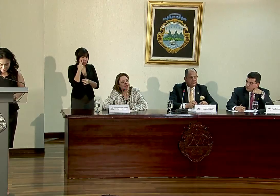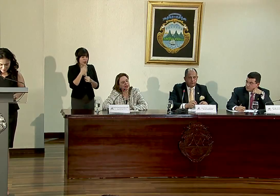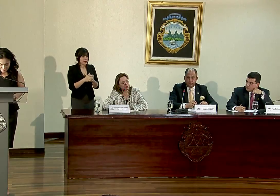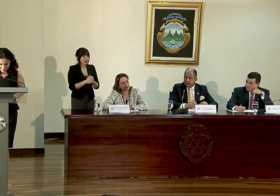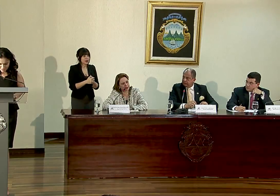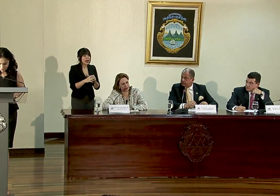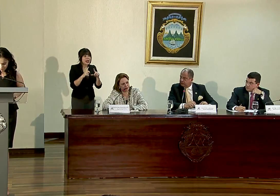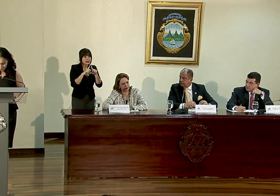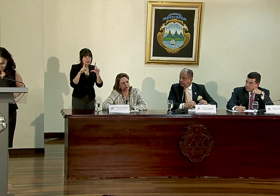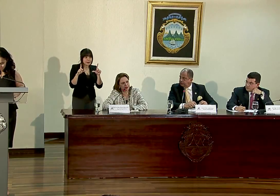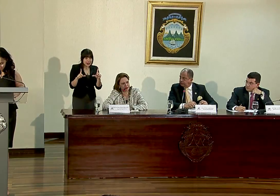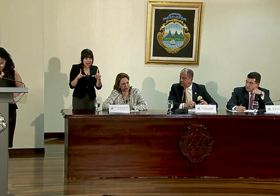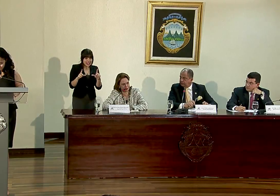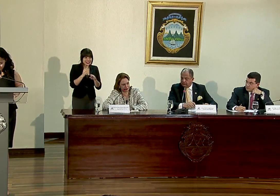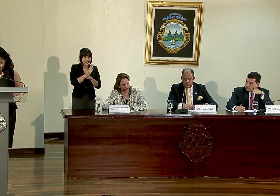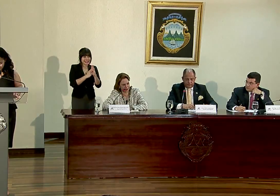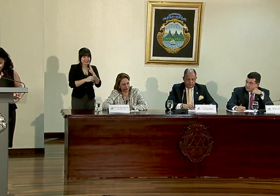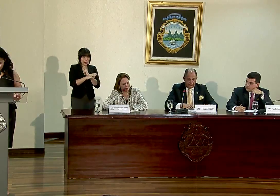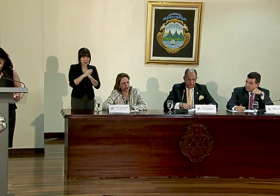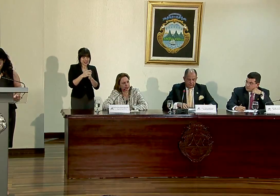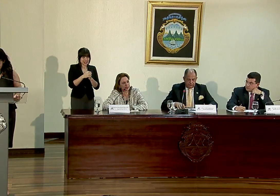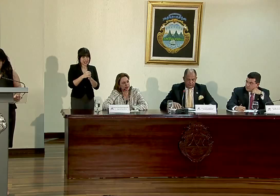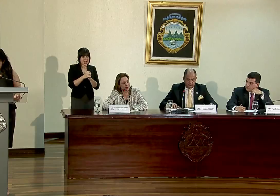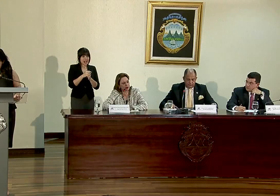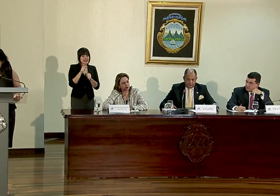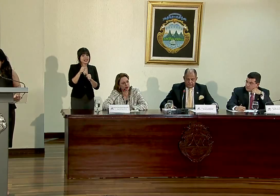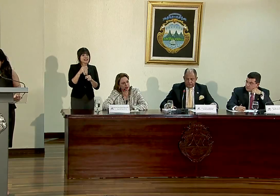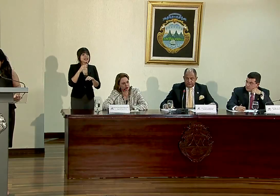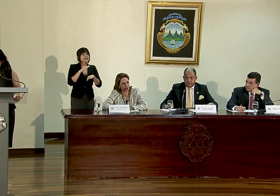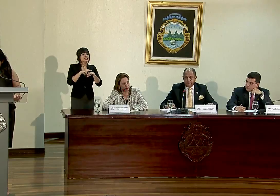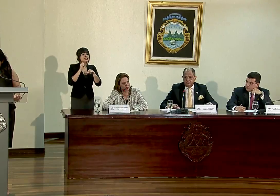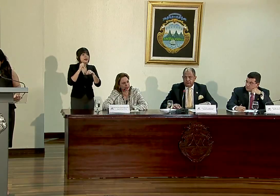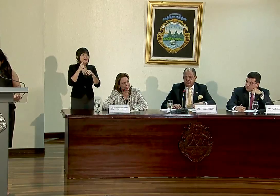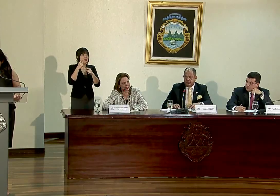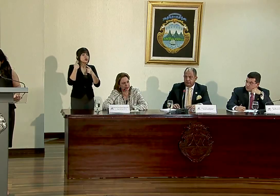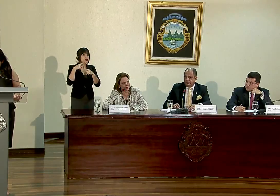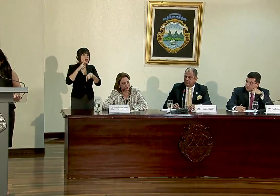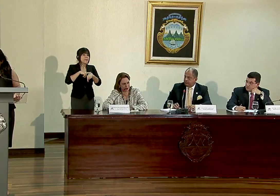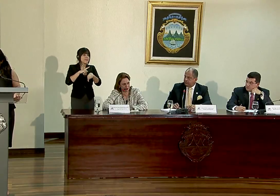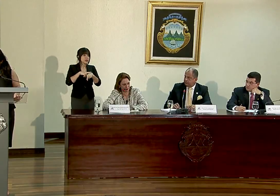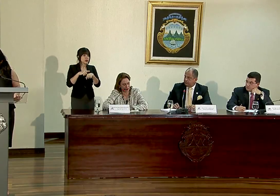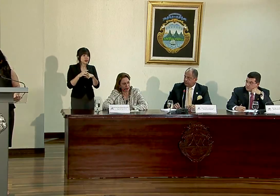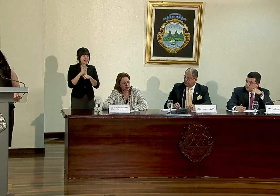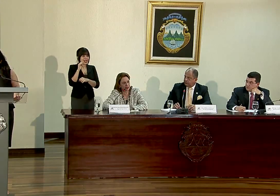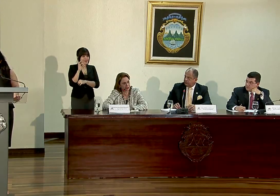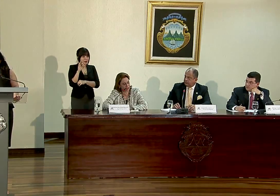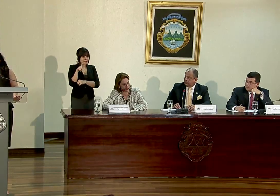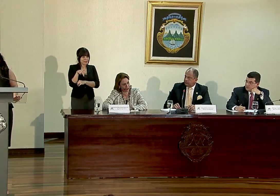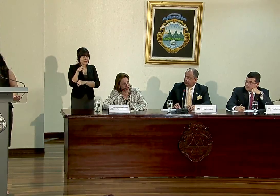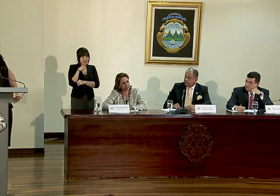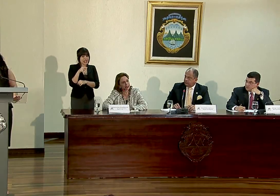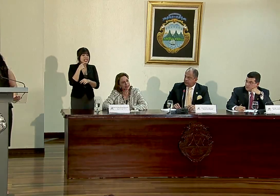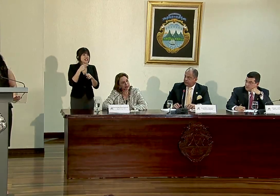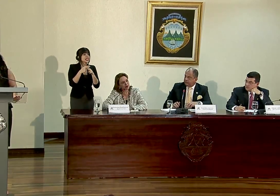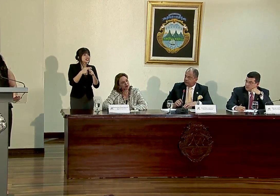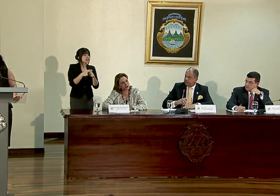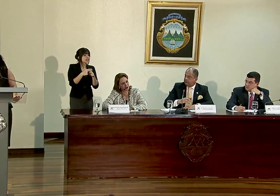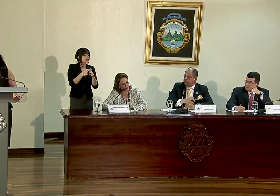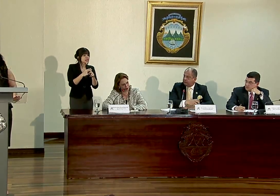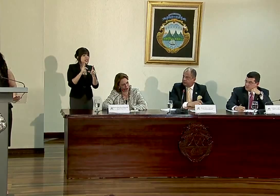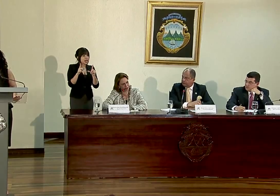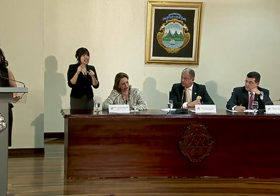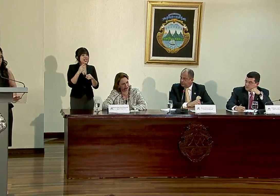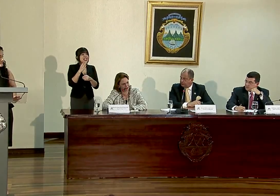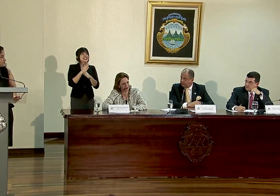ver, las placas de discapacidad, que se llamaron durante una época la CLFP, que se decía Lisiado